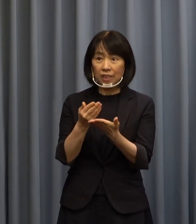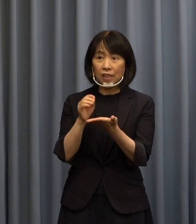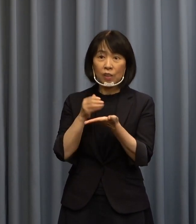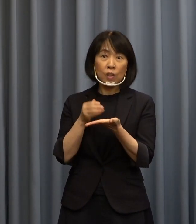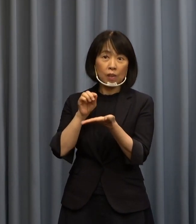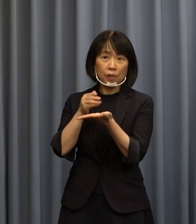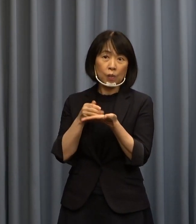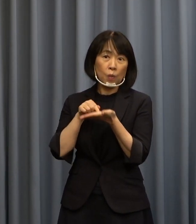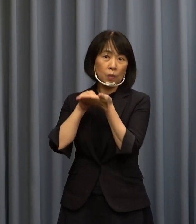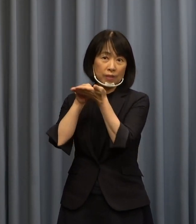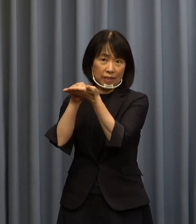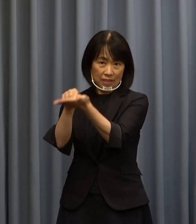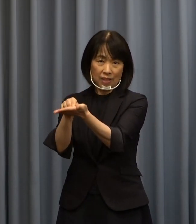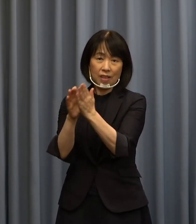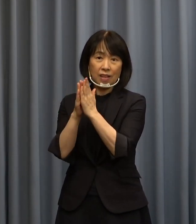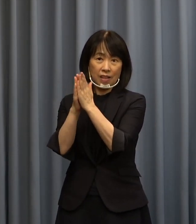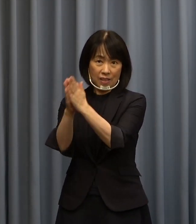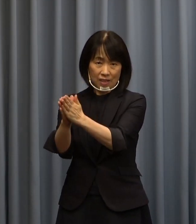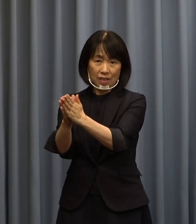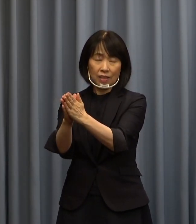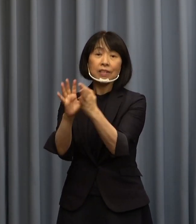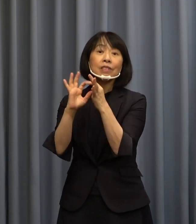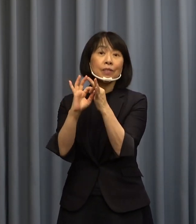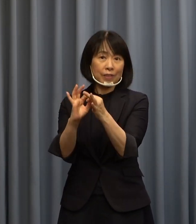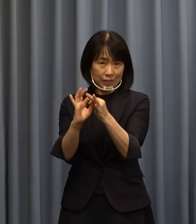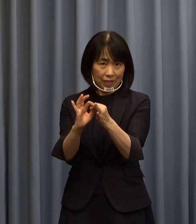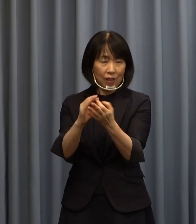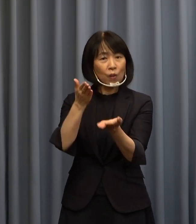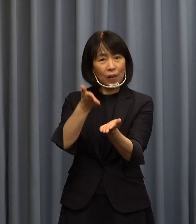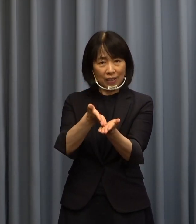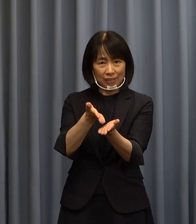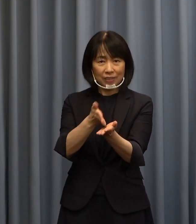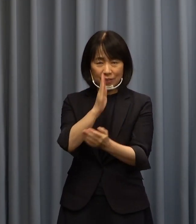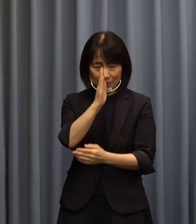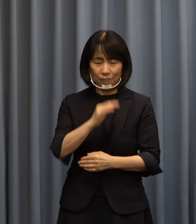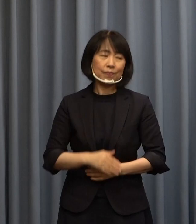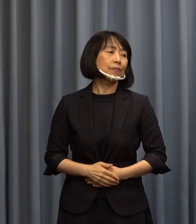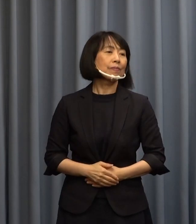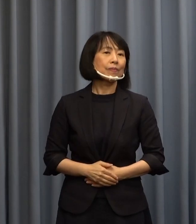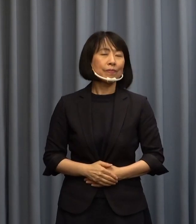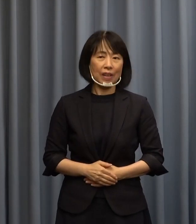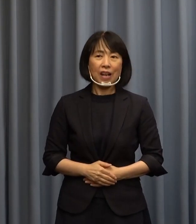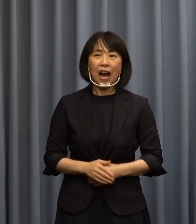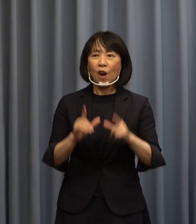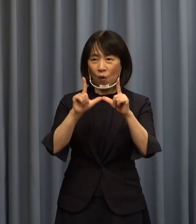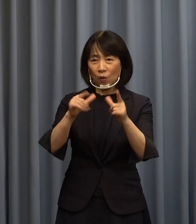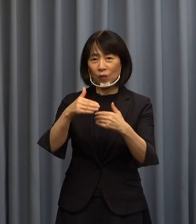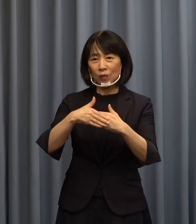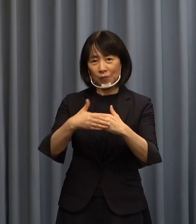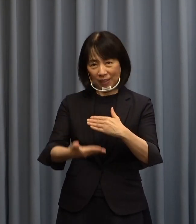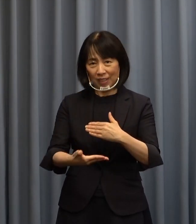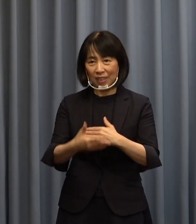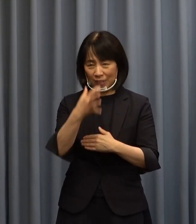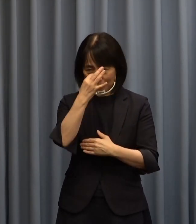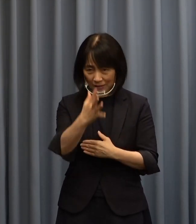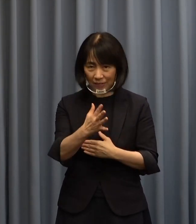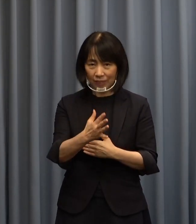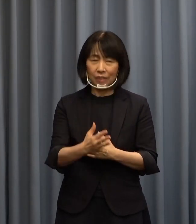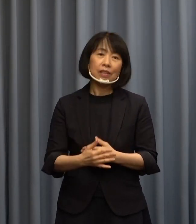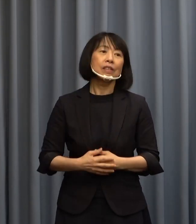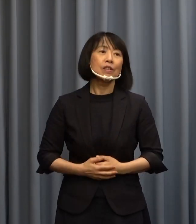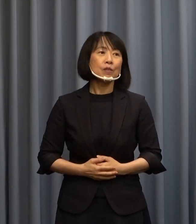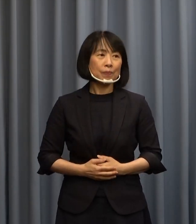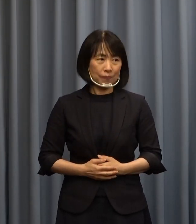んか、 受け止めというかいただけますでしょうか。 失礼いたしました。報告が遅れて17時45